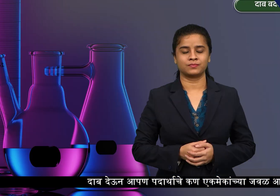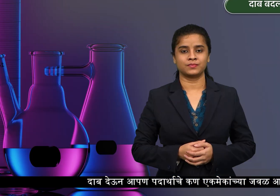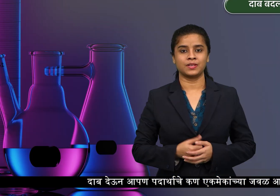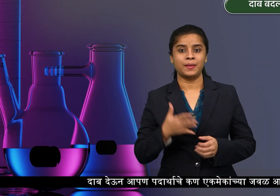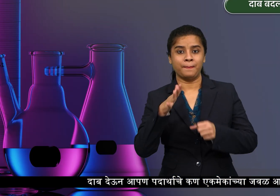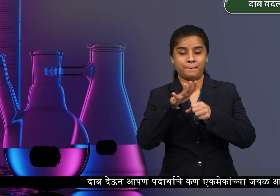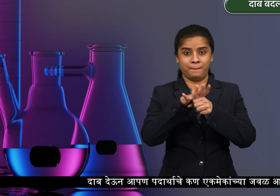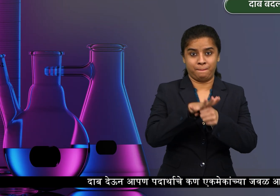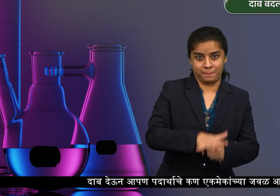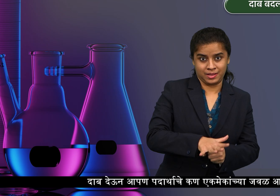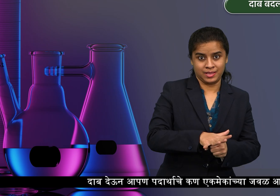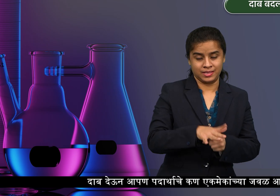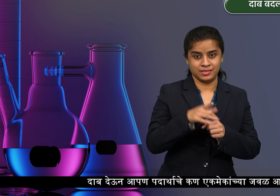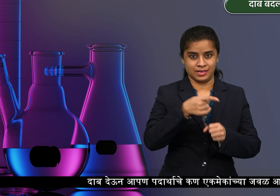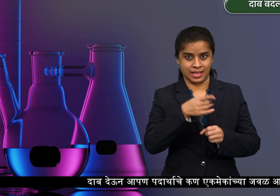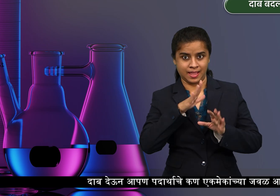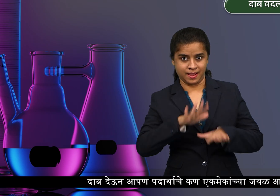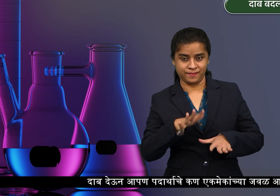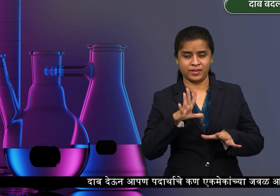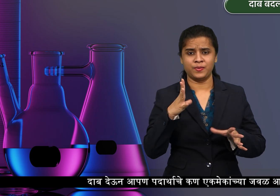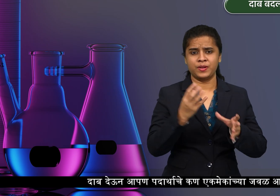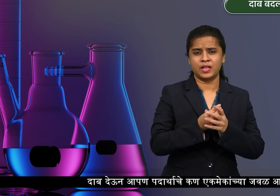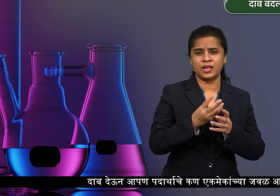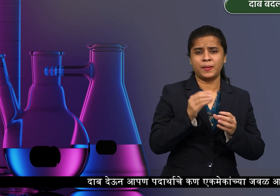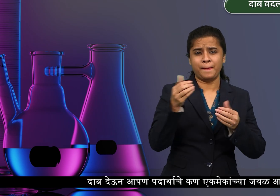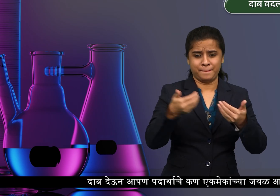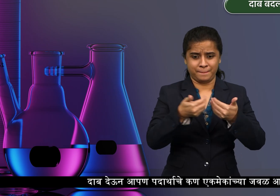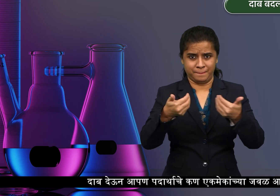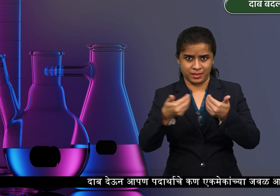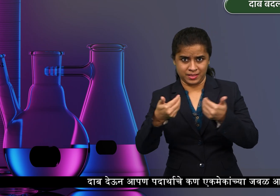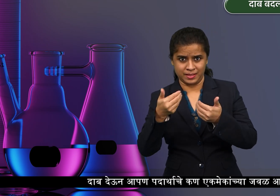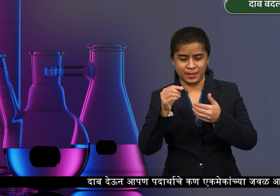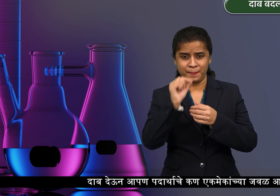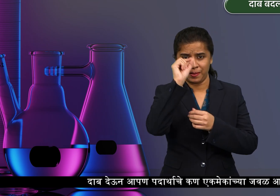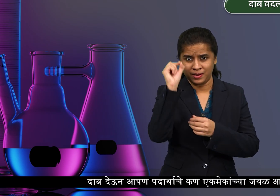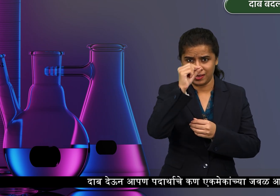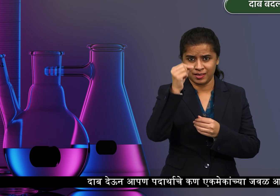दाब देऊन आपण पदार्थाचे कण एकमेकांच्या जवळ आणू शकतो,